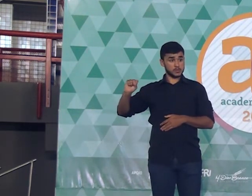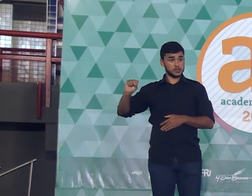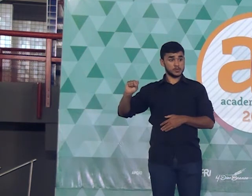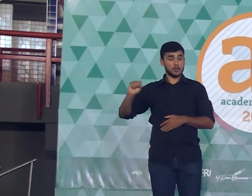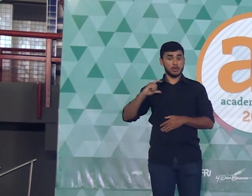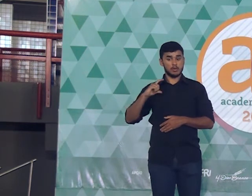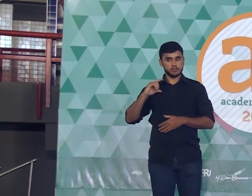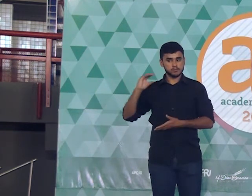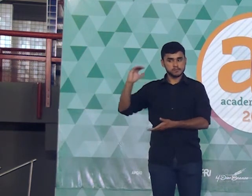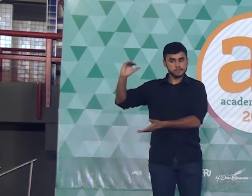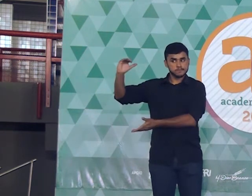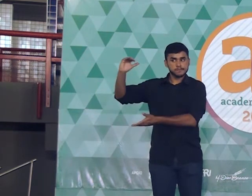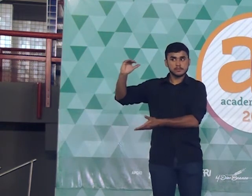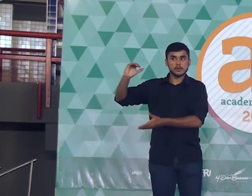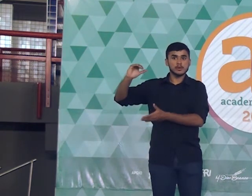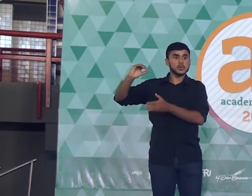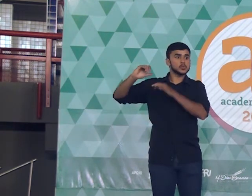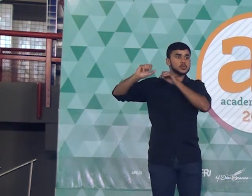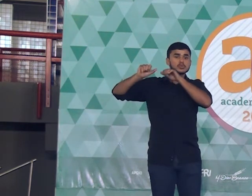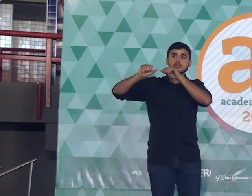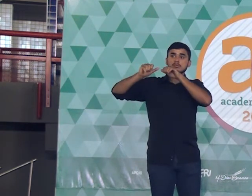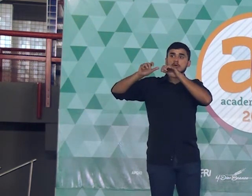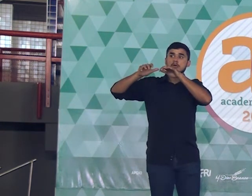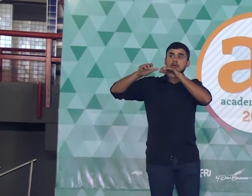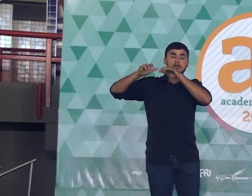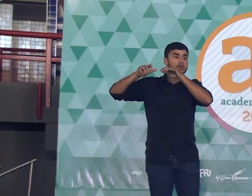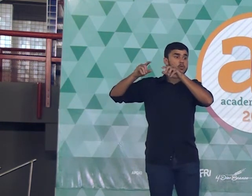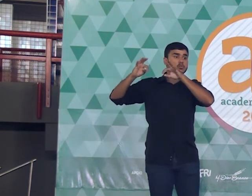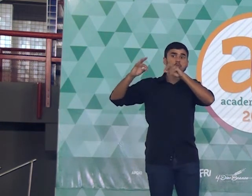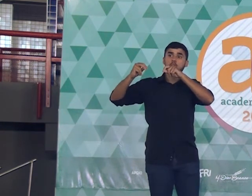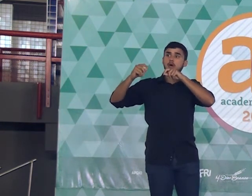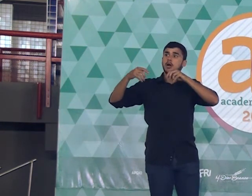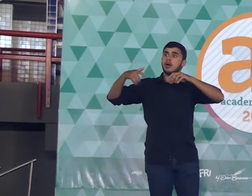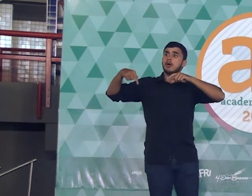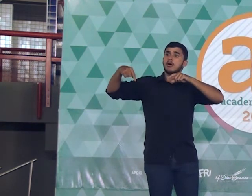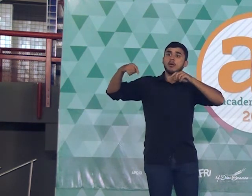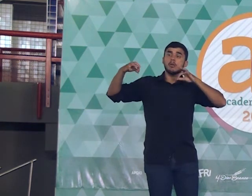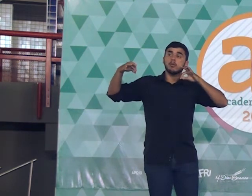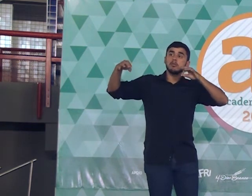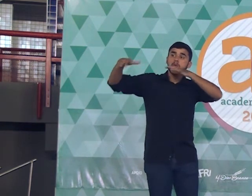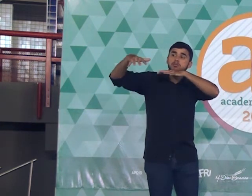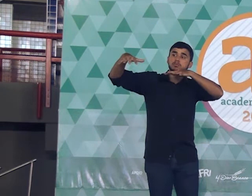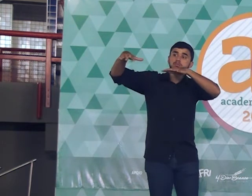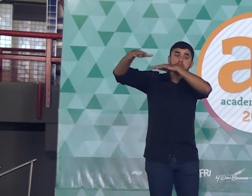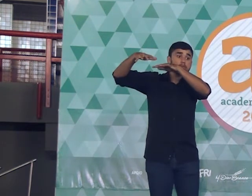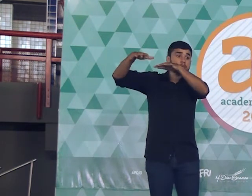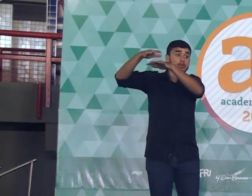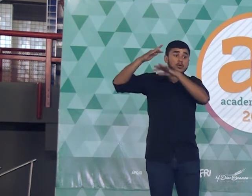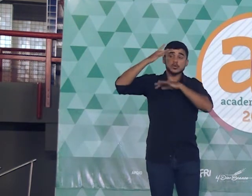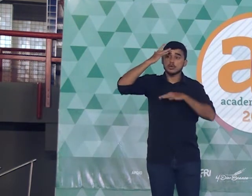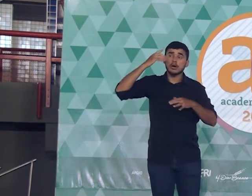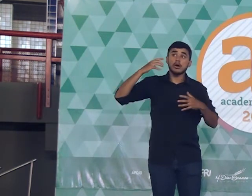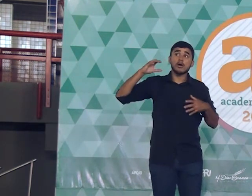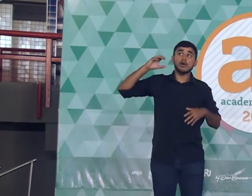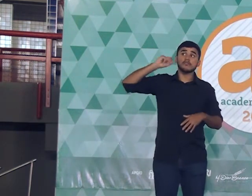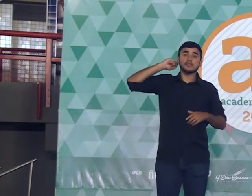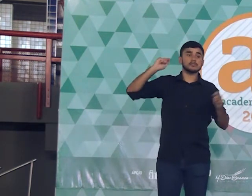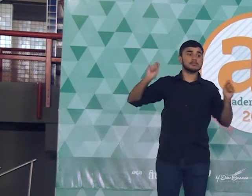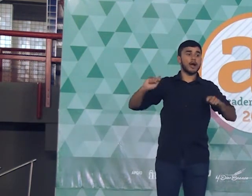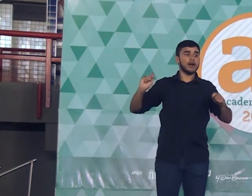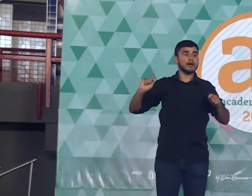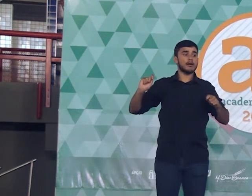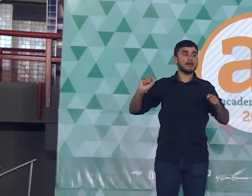alto-falante, enquanto o som que vai pelos cabos vai a 260 milhões de metros por segundo, velocidade muito